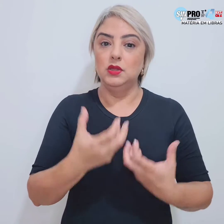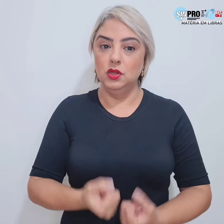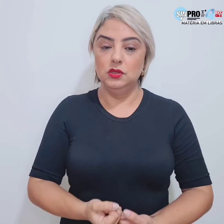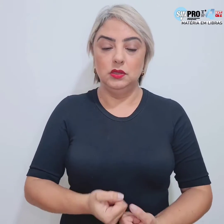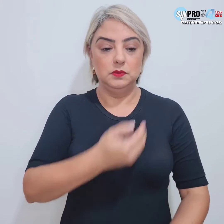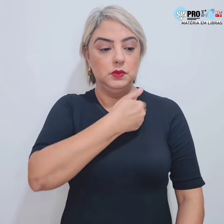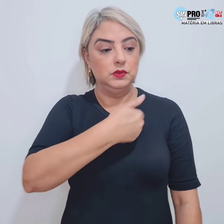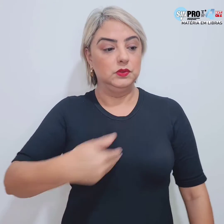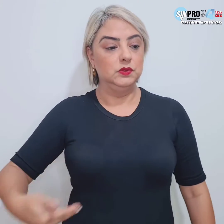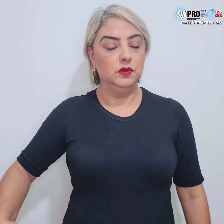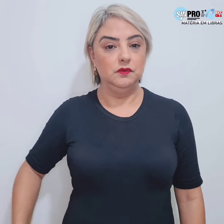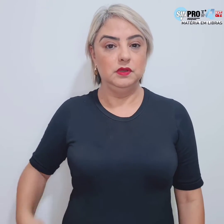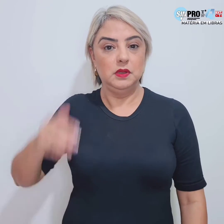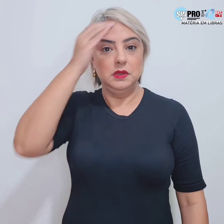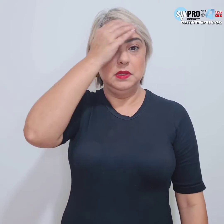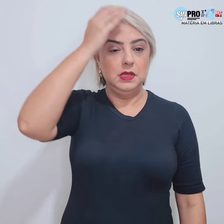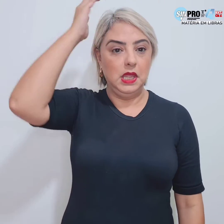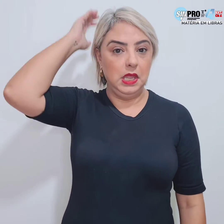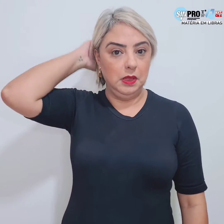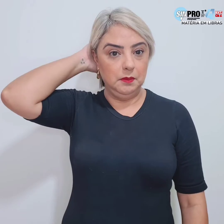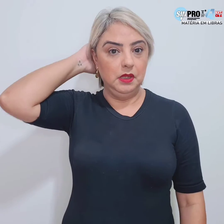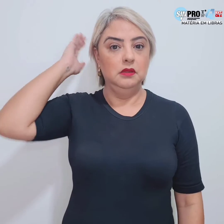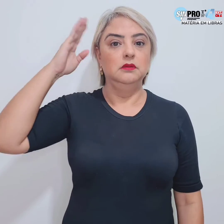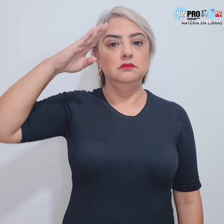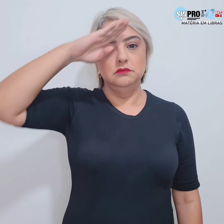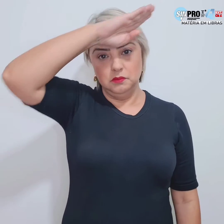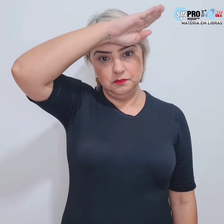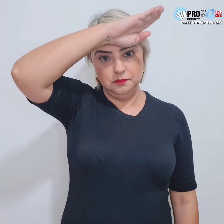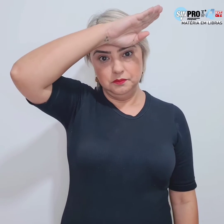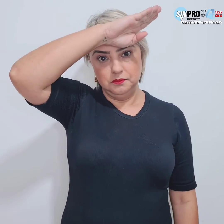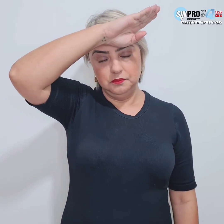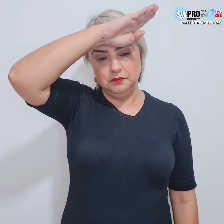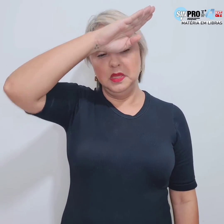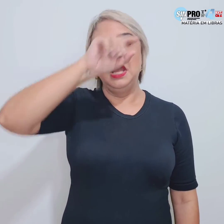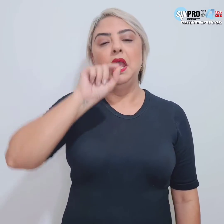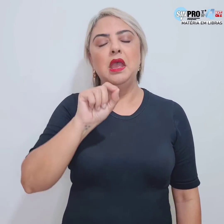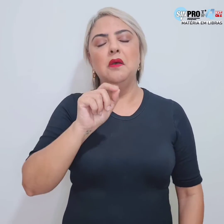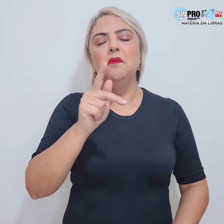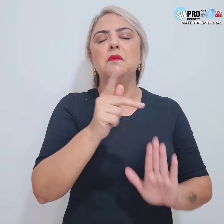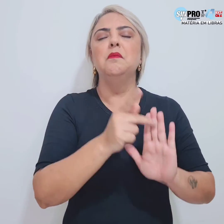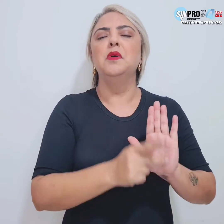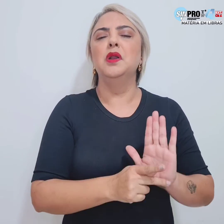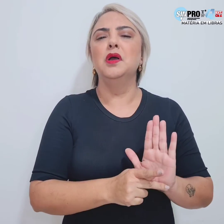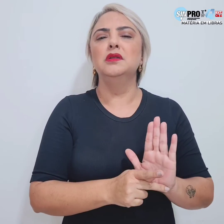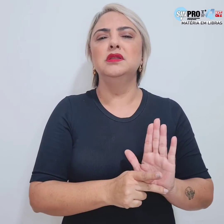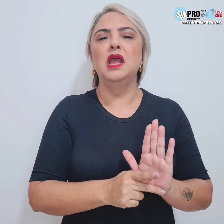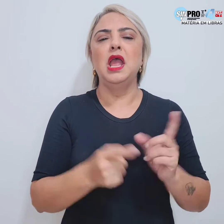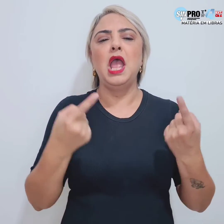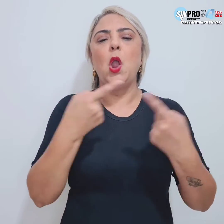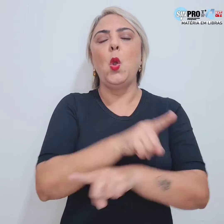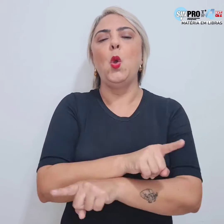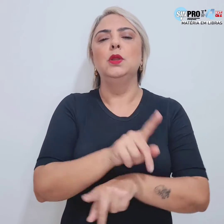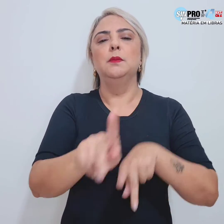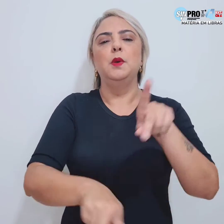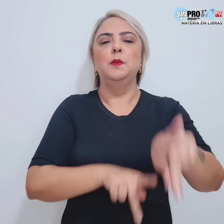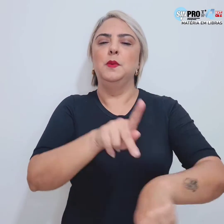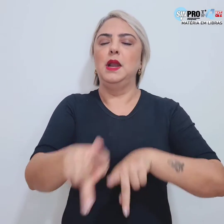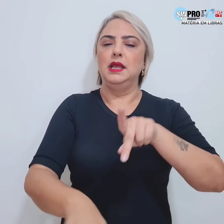governos Michel Temer e Jair Bolsonaro, é um projeto antipopular. Criado